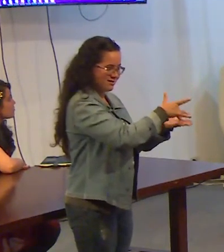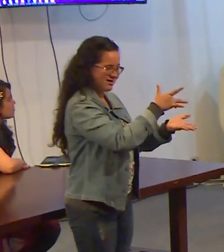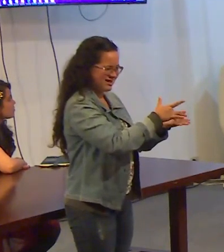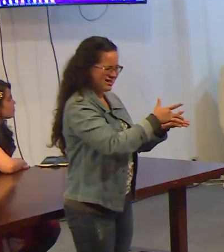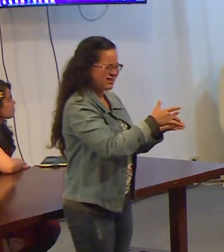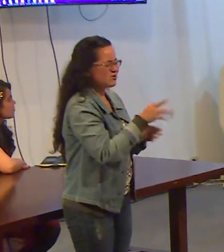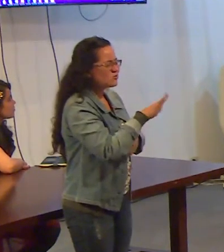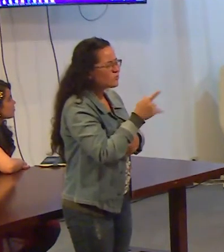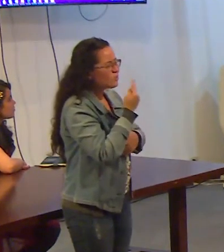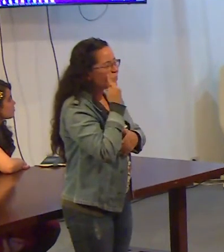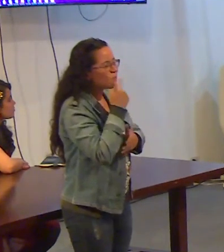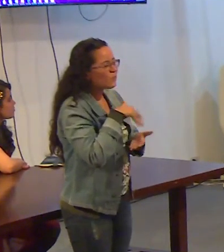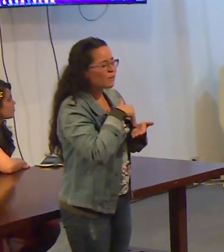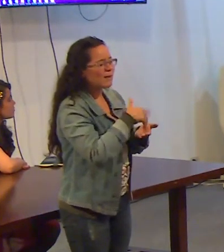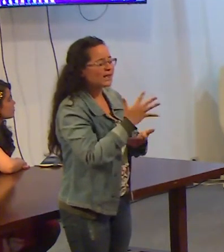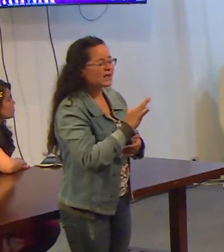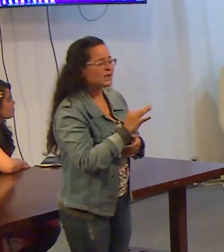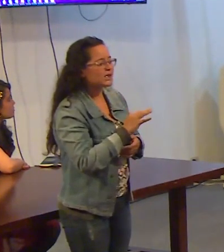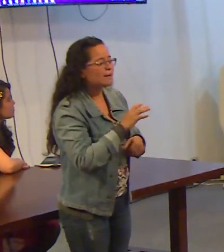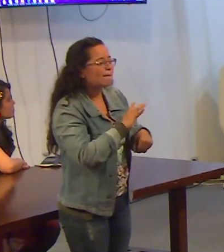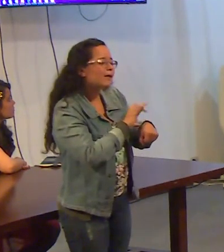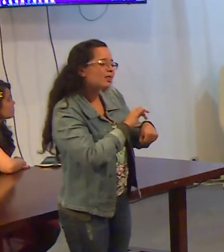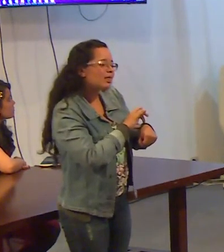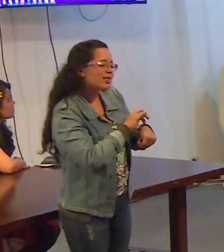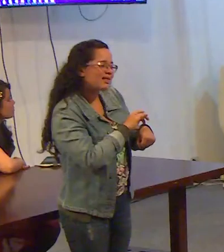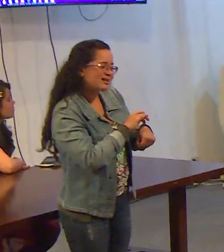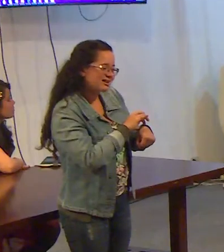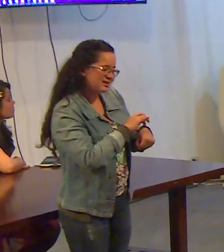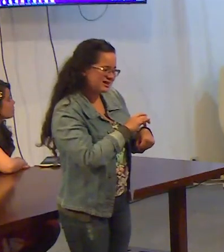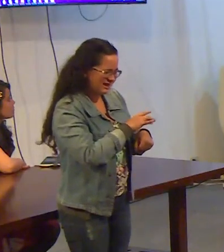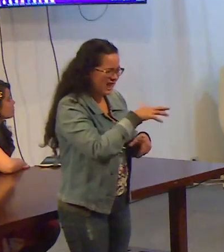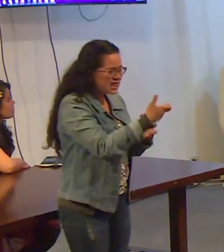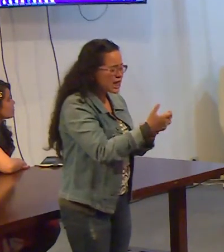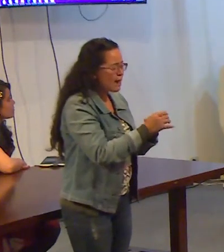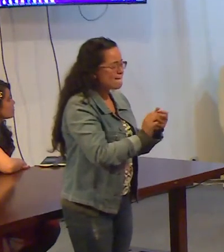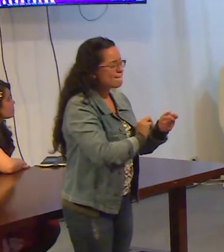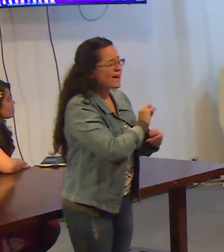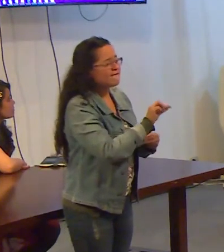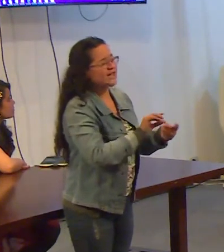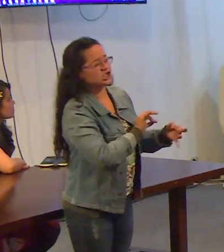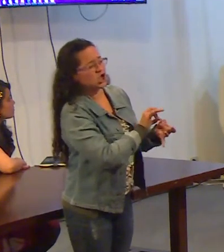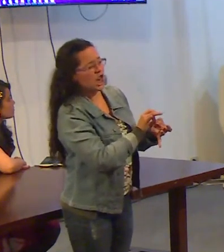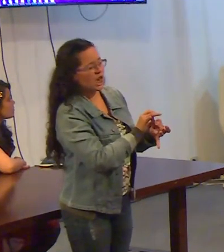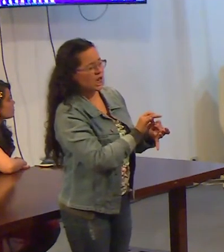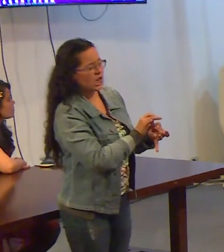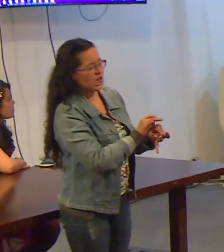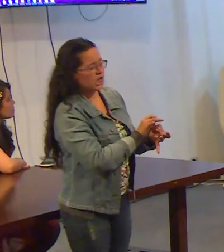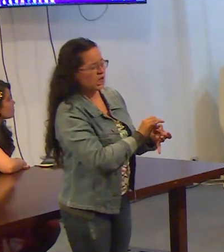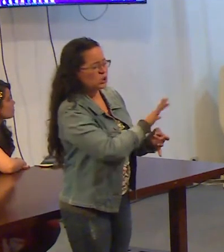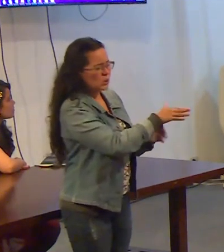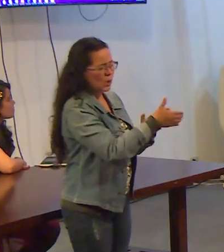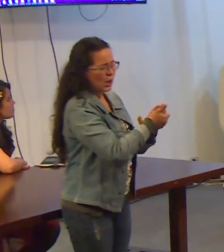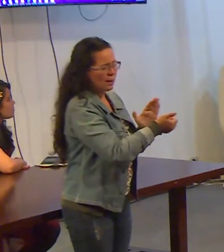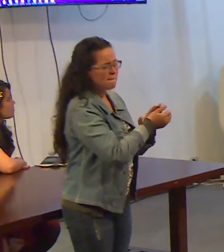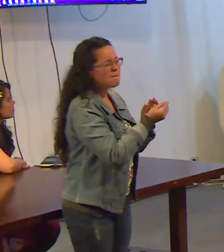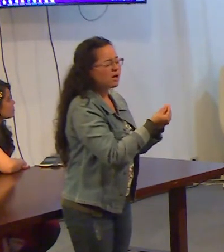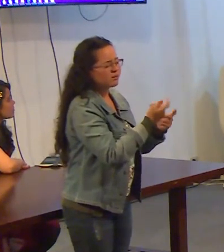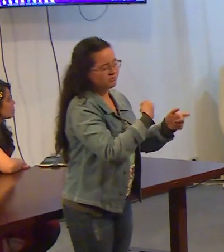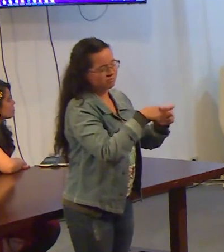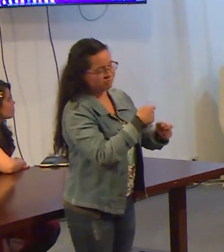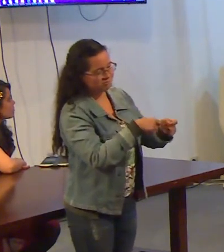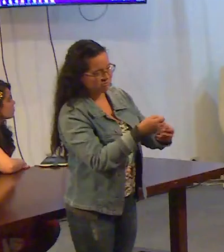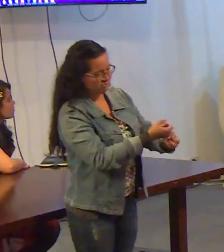mirada netamente clínica, donde lo que quieren es perfeccionar para que vendan un producto, y llegar a irrumpir